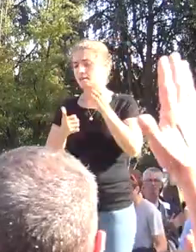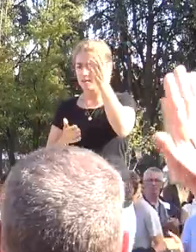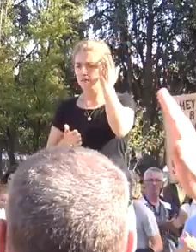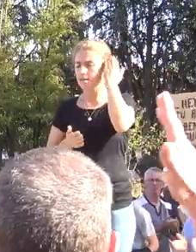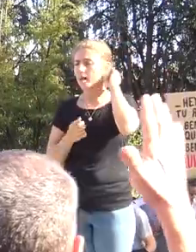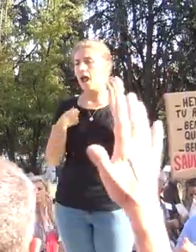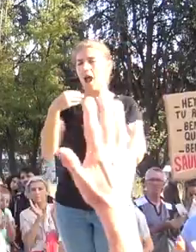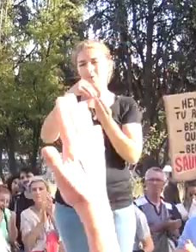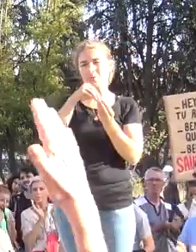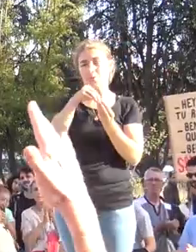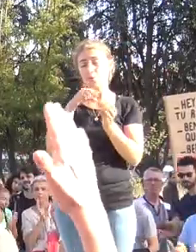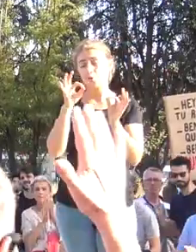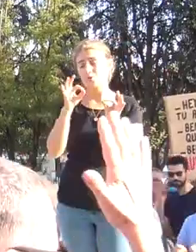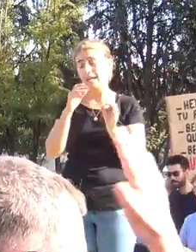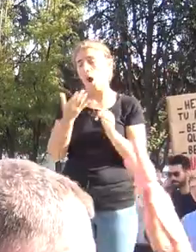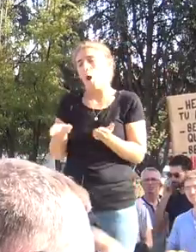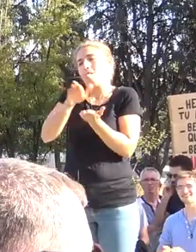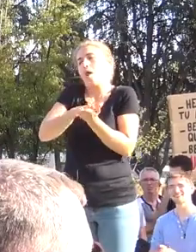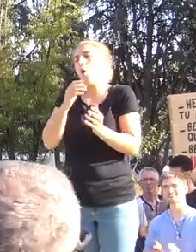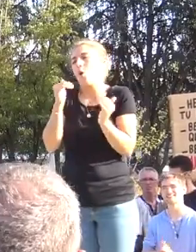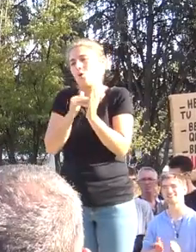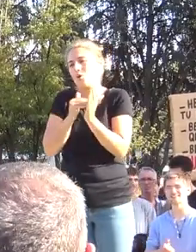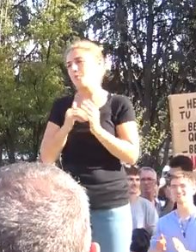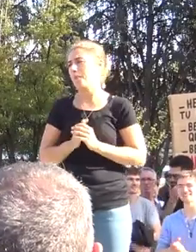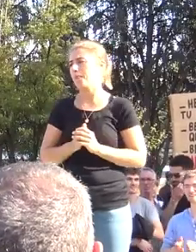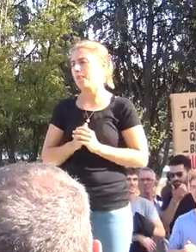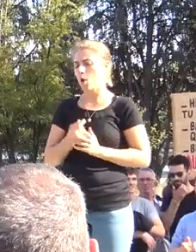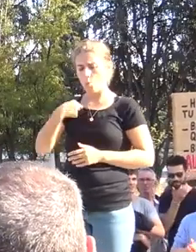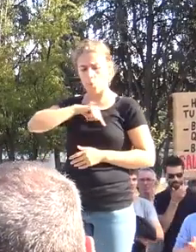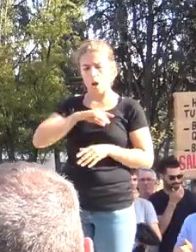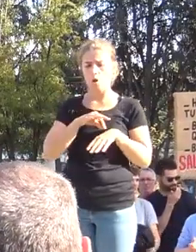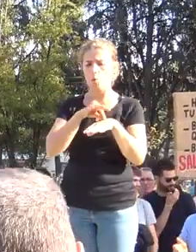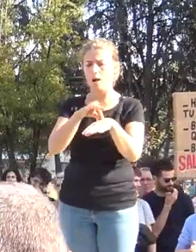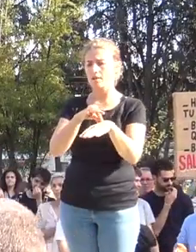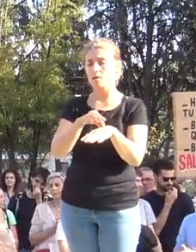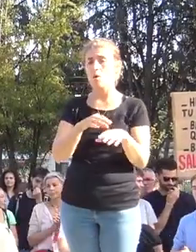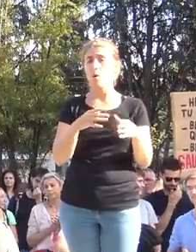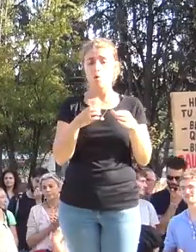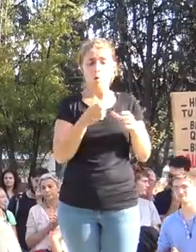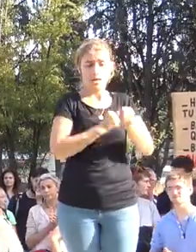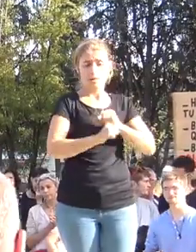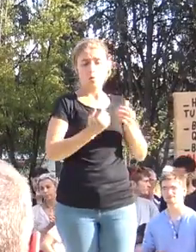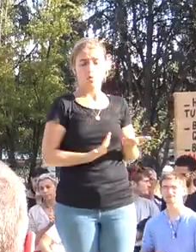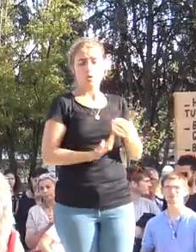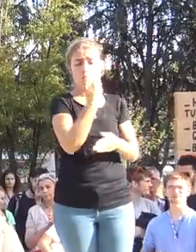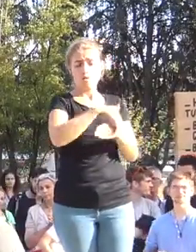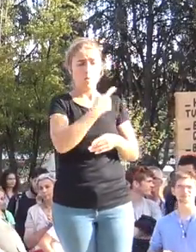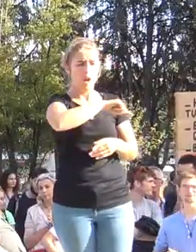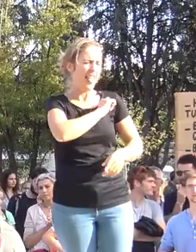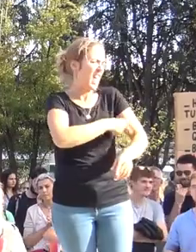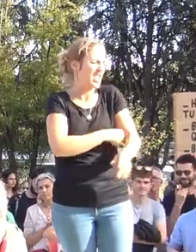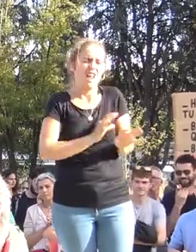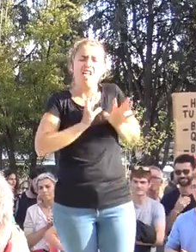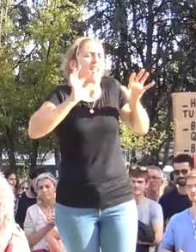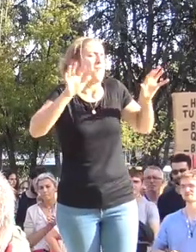Et j'en rajoute juste une couche pour dire qu'effectivement, nous, on a accompagné les organisateurs de cette journée. Ils ont déployé une énergie folle.